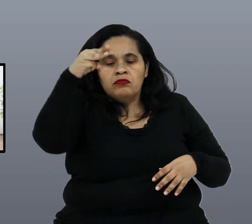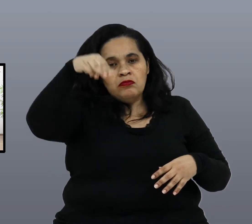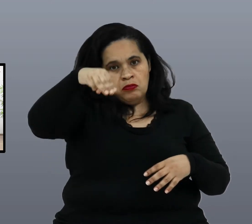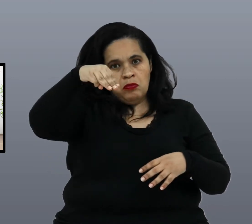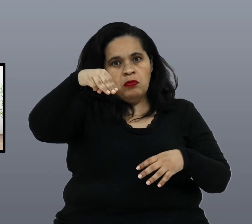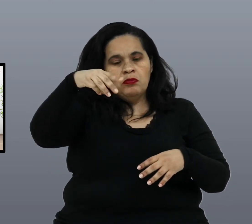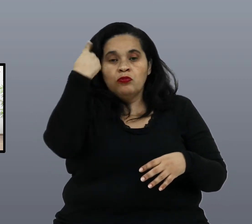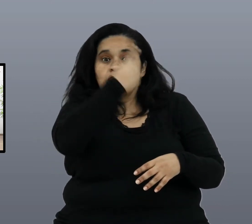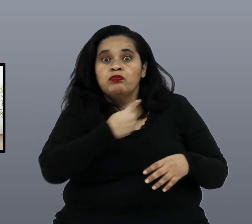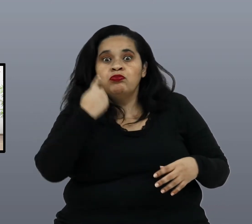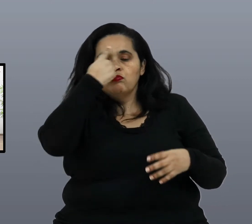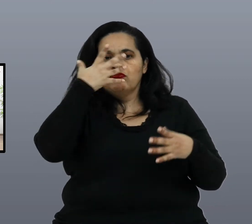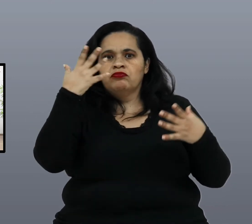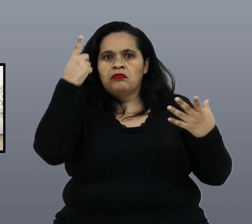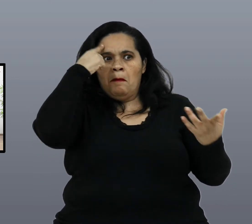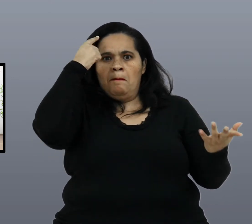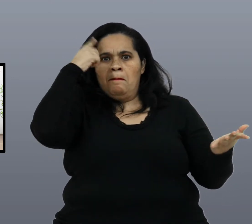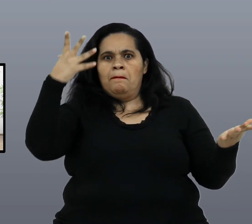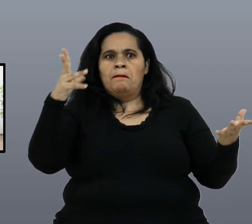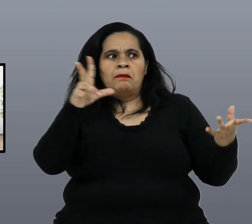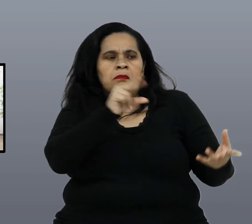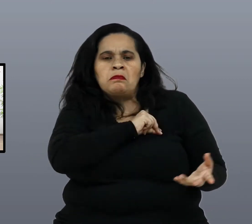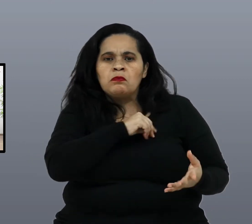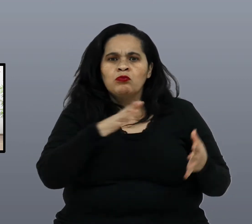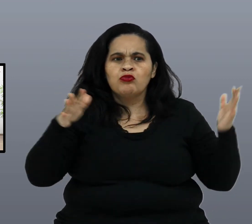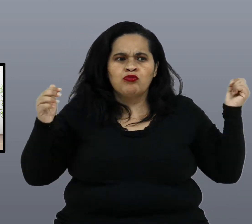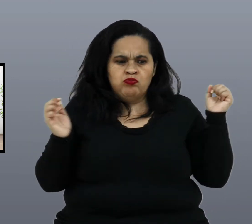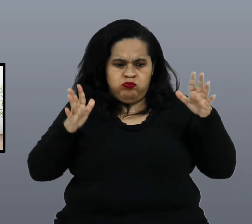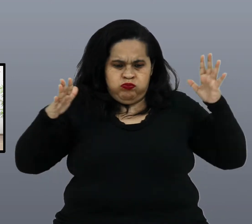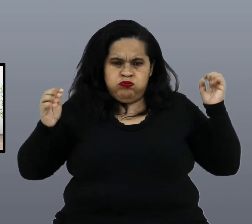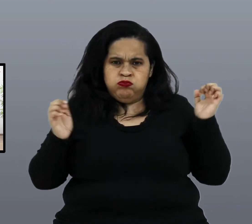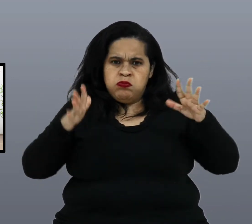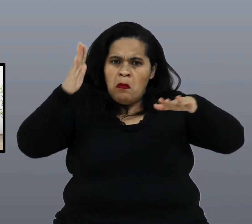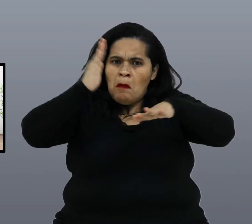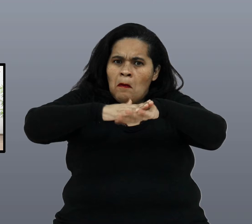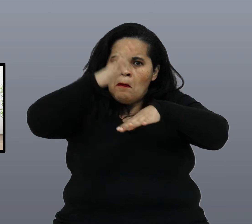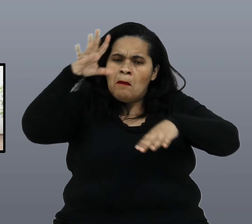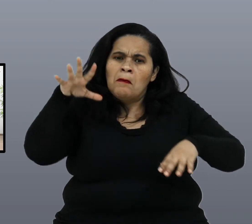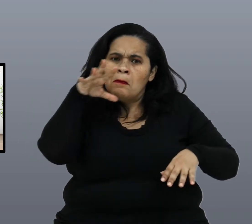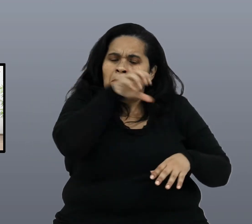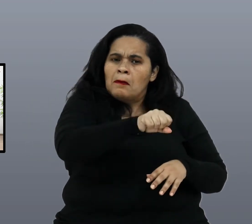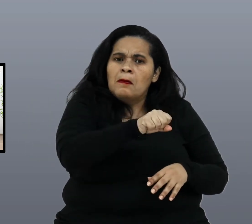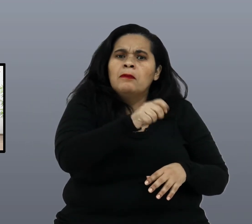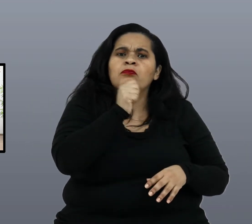com asas, então, ele fica mais veloz ainda. Mas